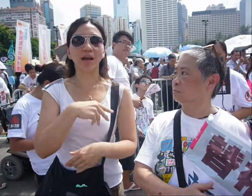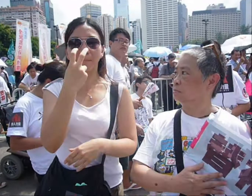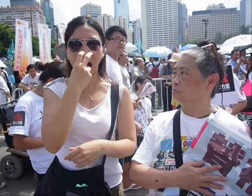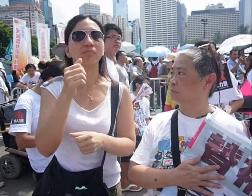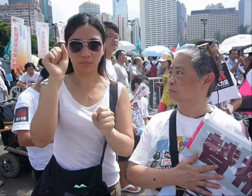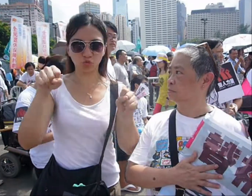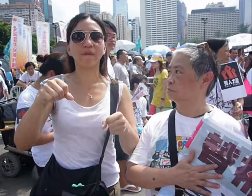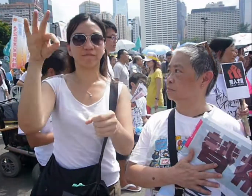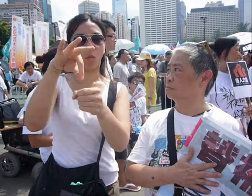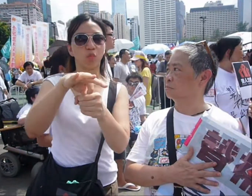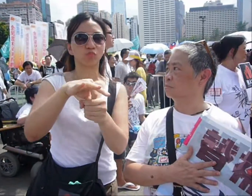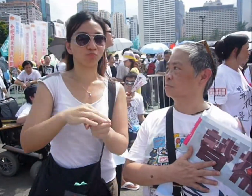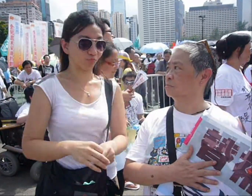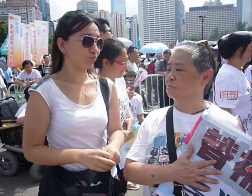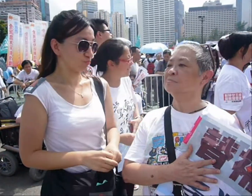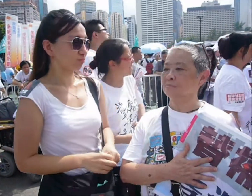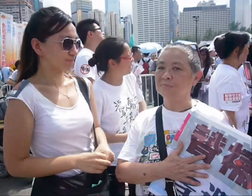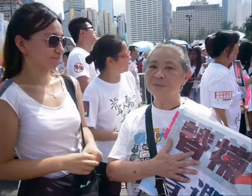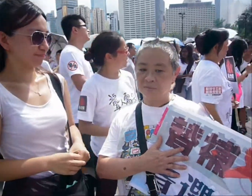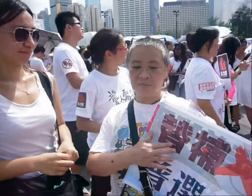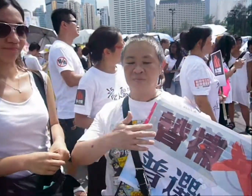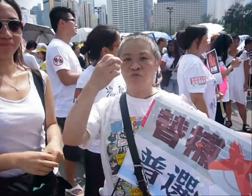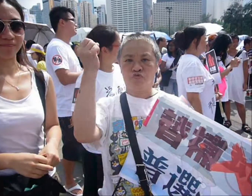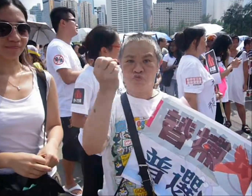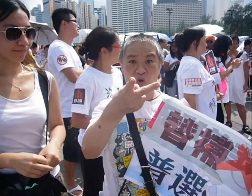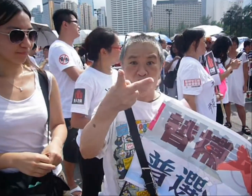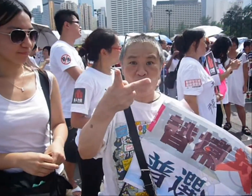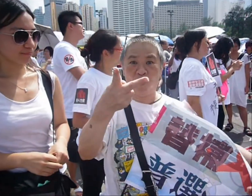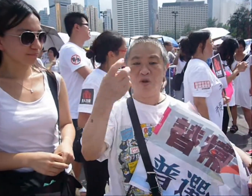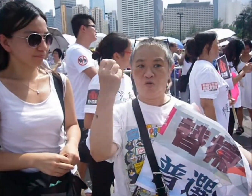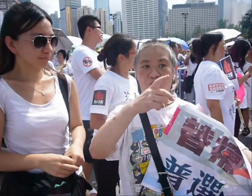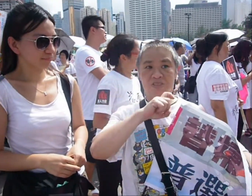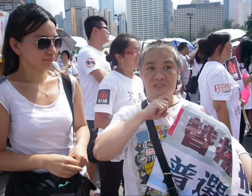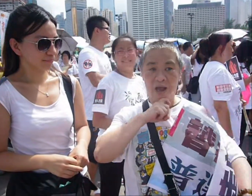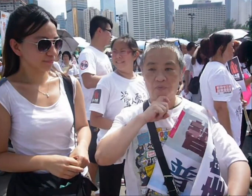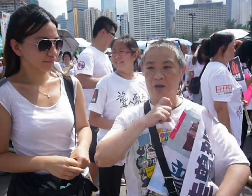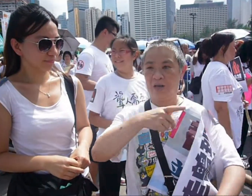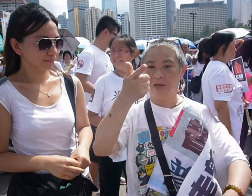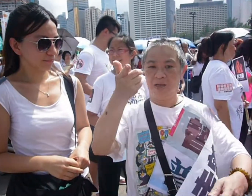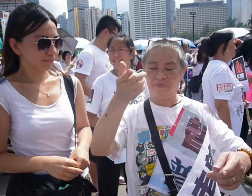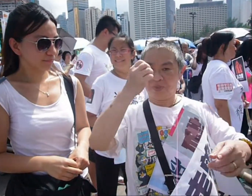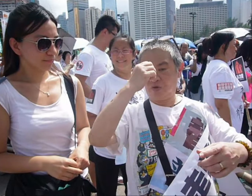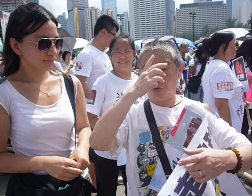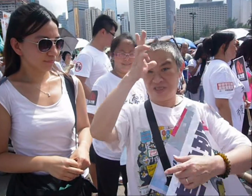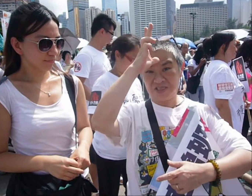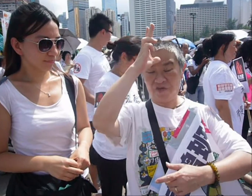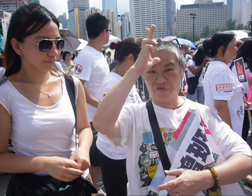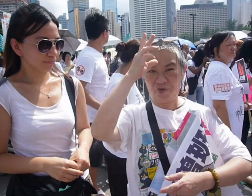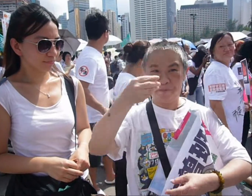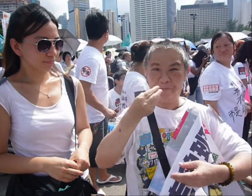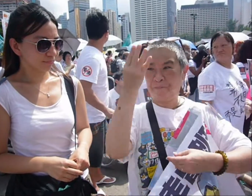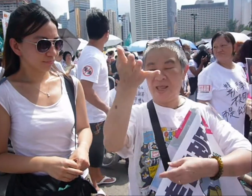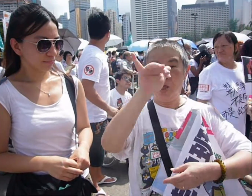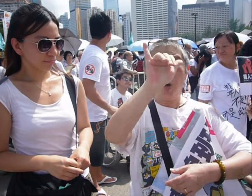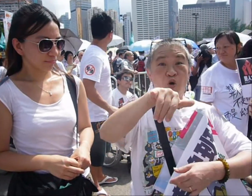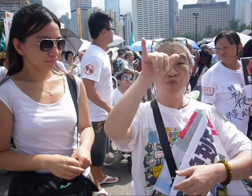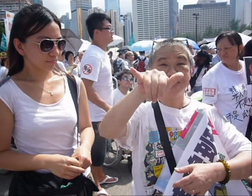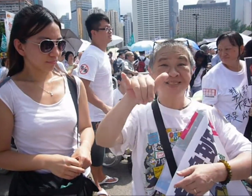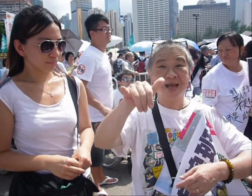香港嘅干預已經到咗明目張膽嘅地步，民主普選嘅訴求